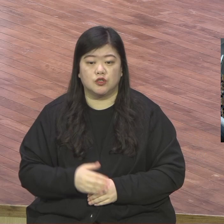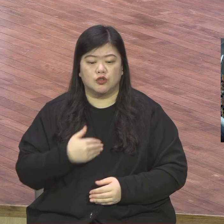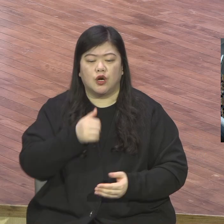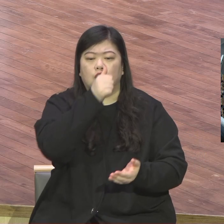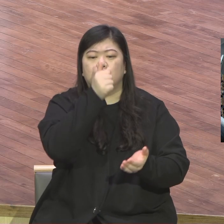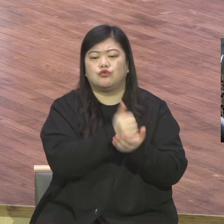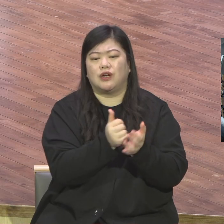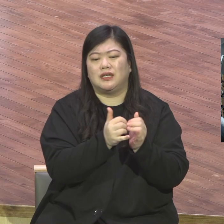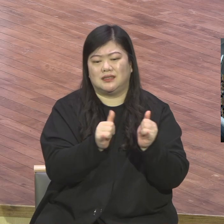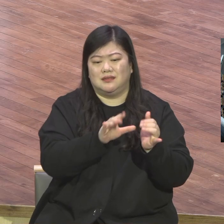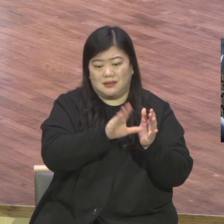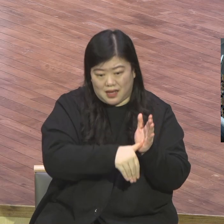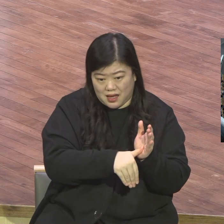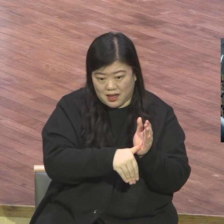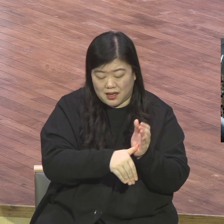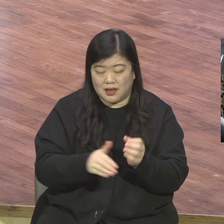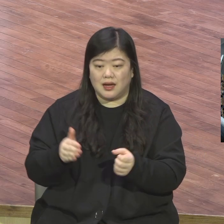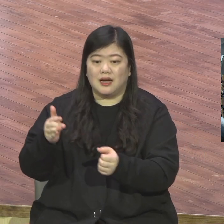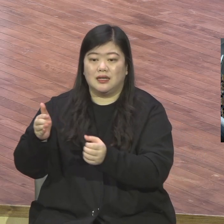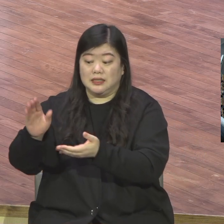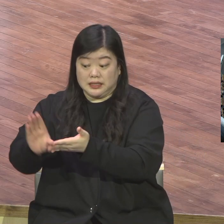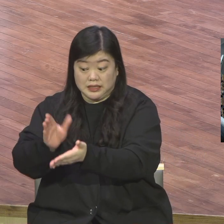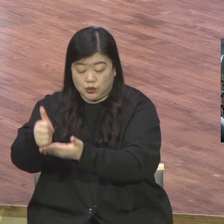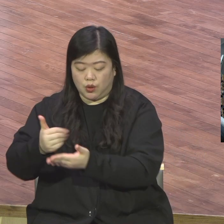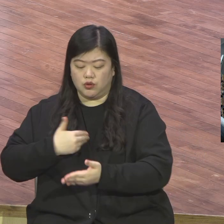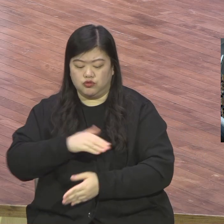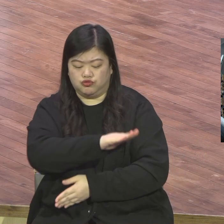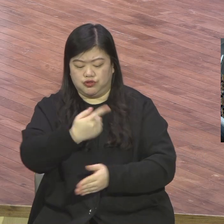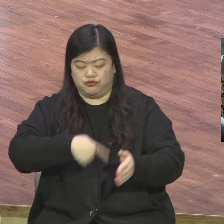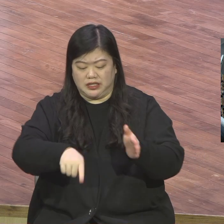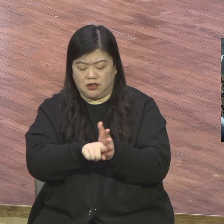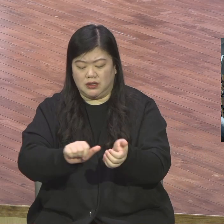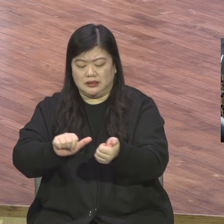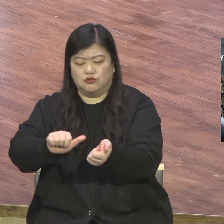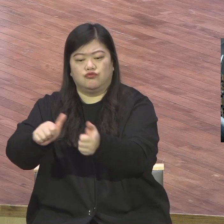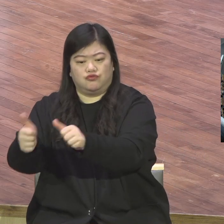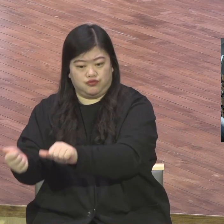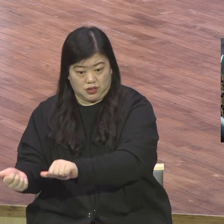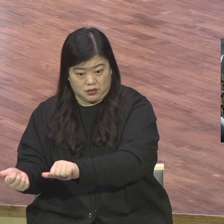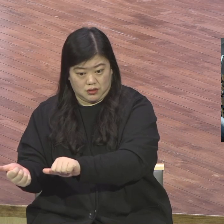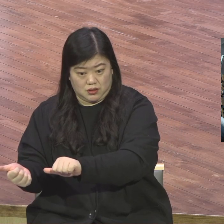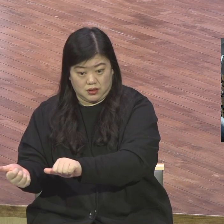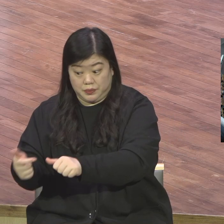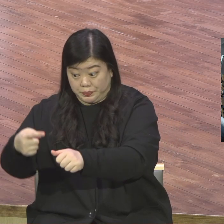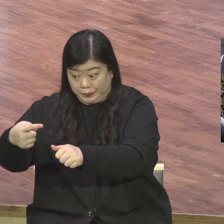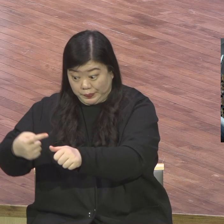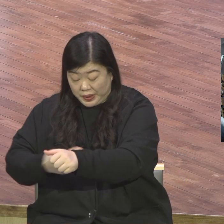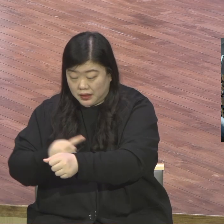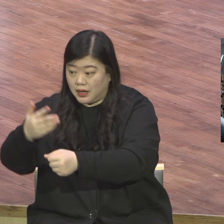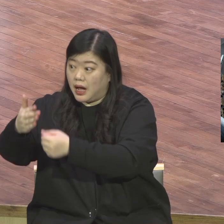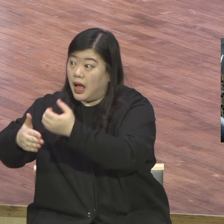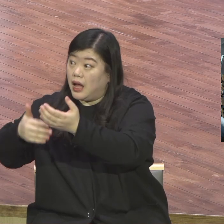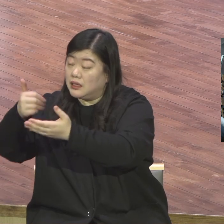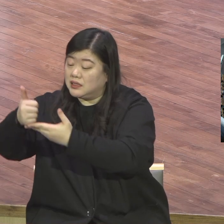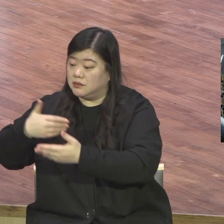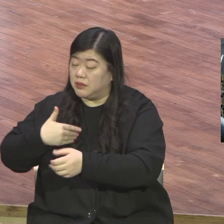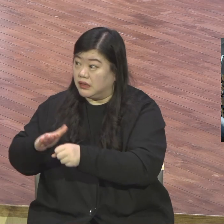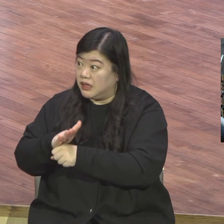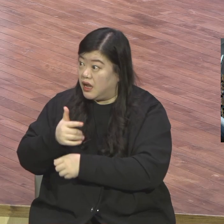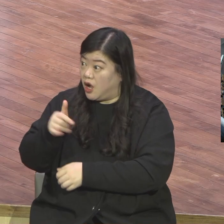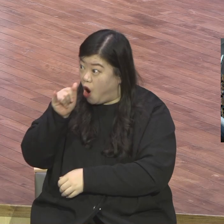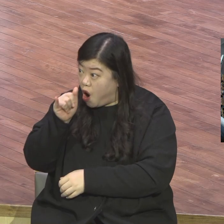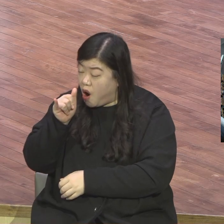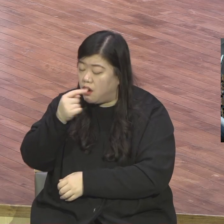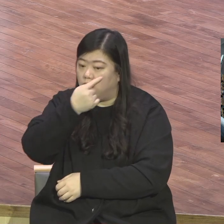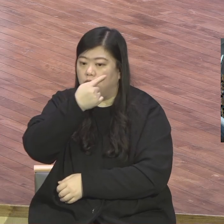때 그리스도께서 우리를 위하여 죽으심으로 하나님께서 우리에 대한 자기의 사랑을